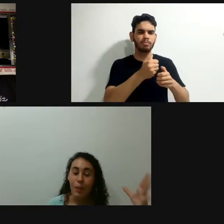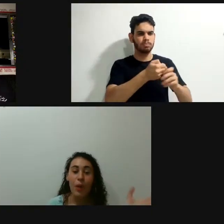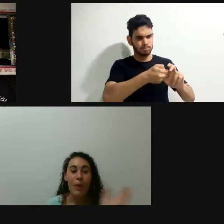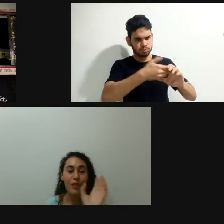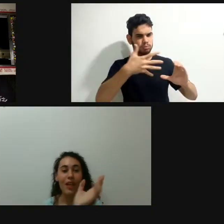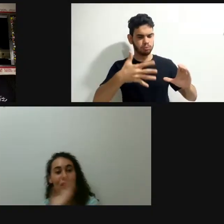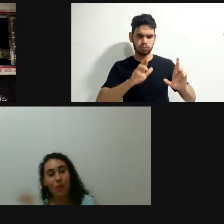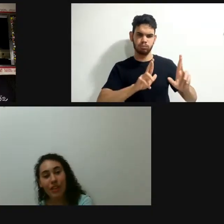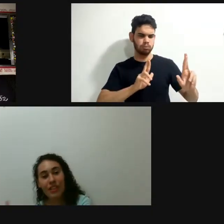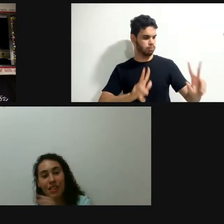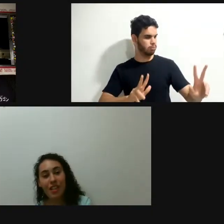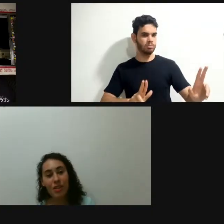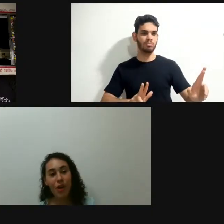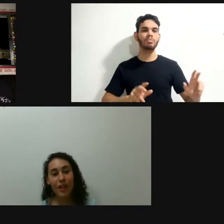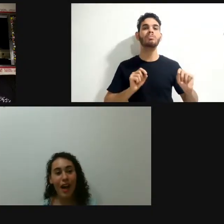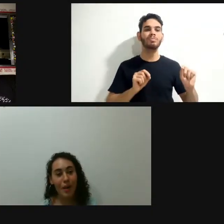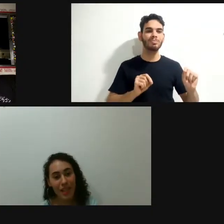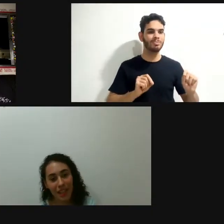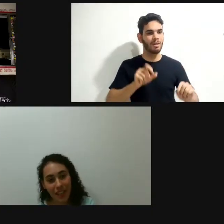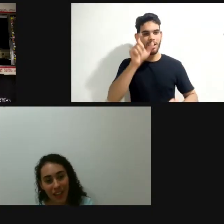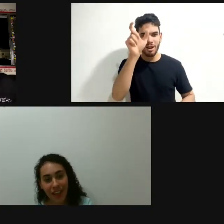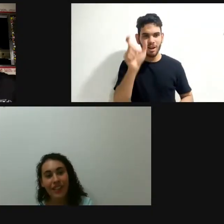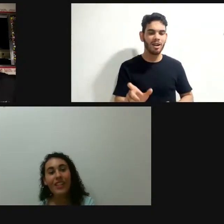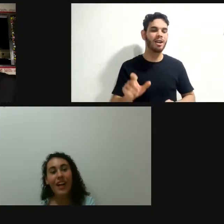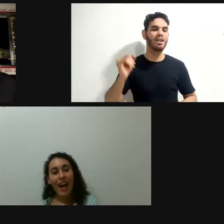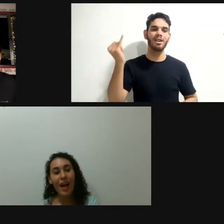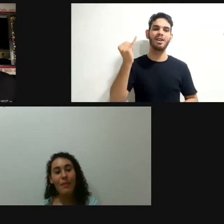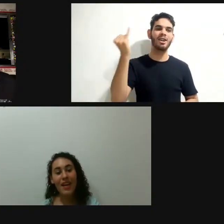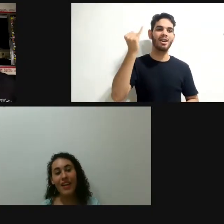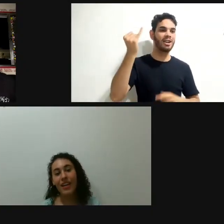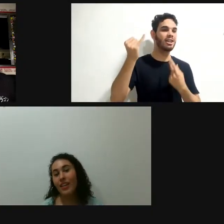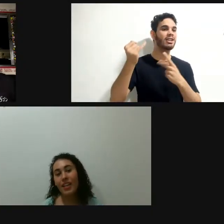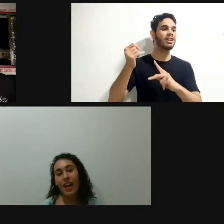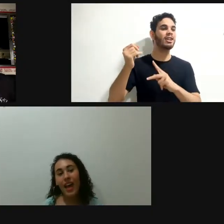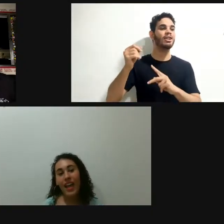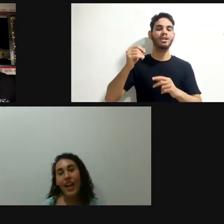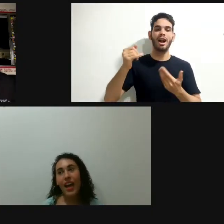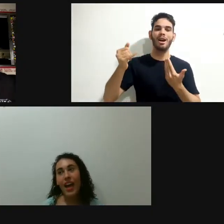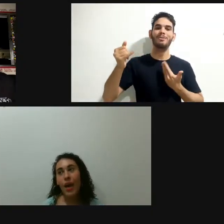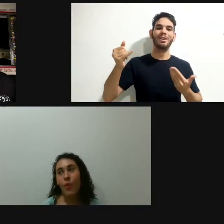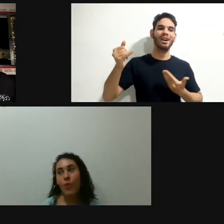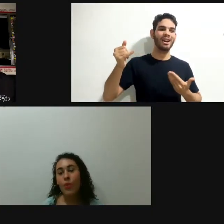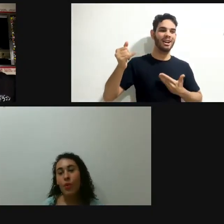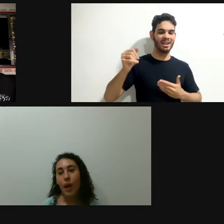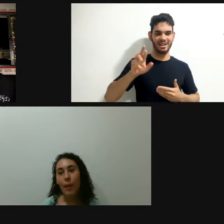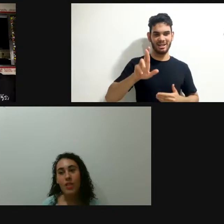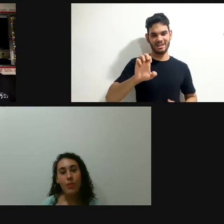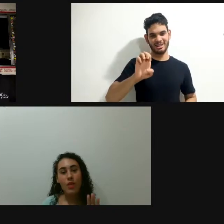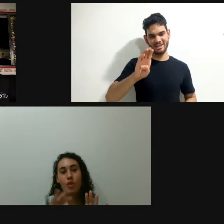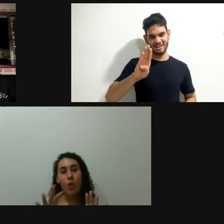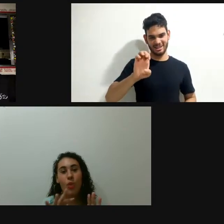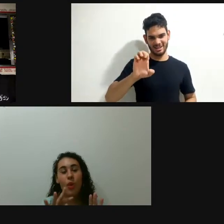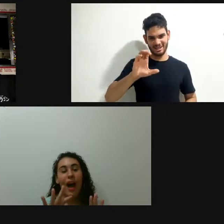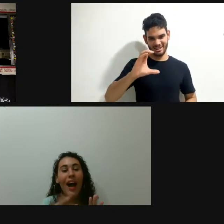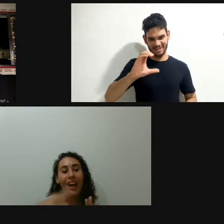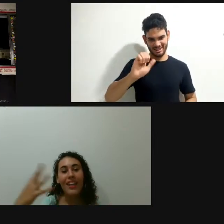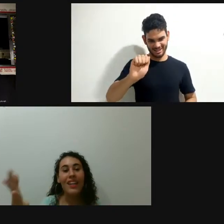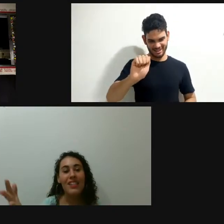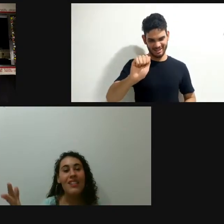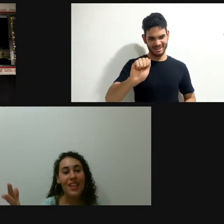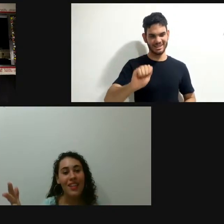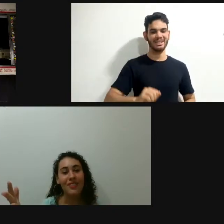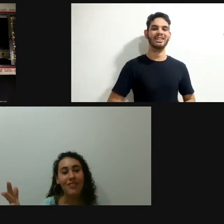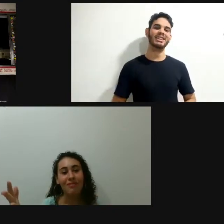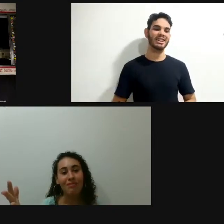Agatha para uma personagem importante da história, a amiga dela, a Rebecca. Ela é mais ou menos como a Agatha